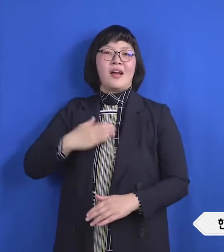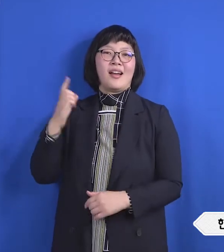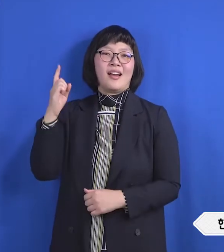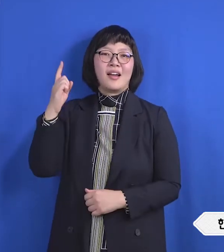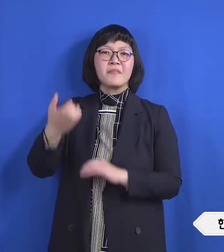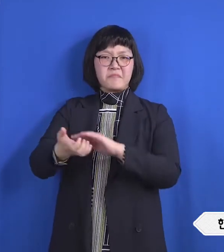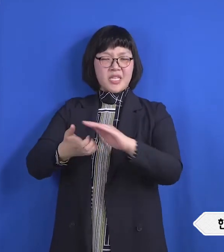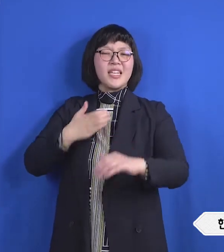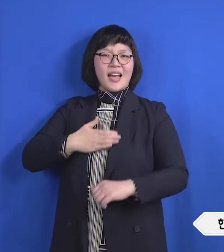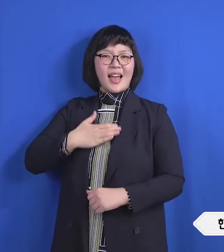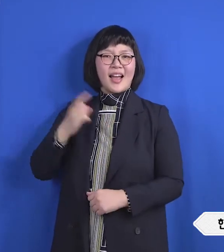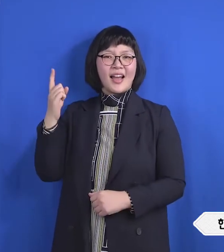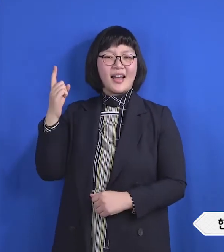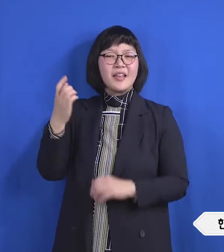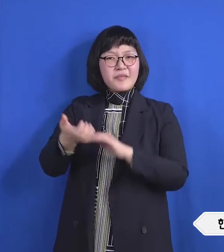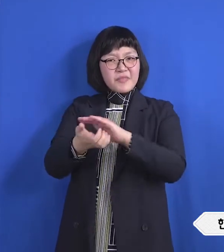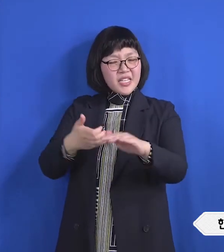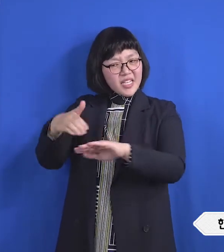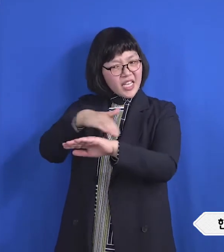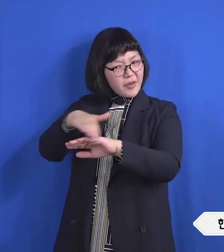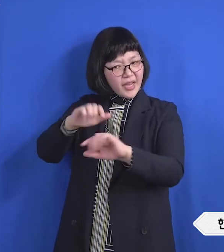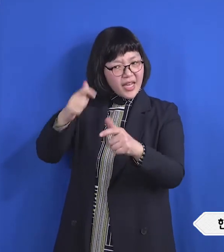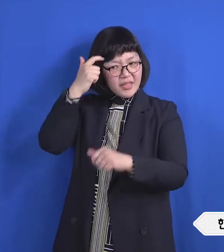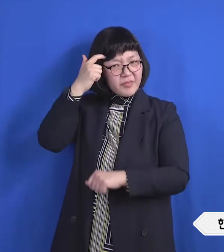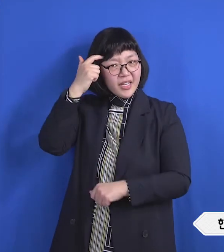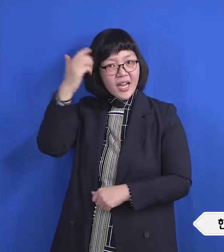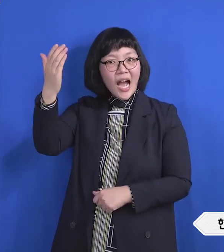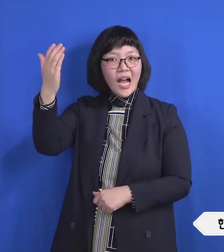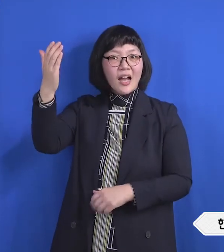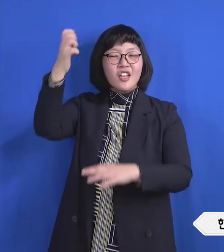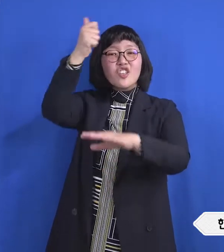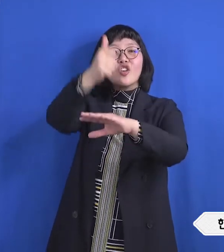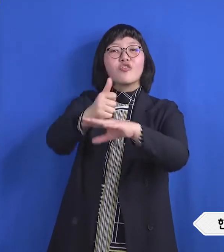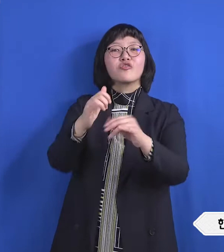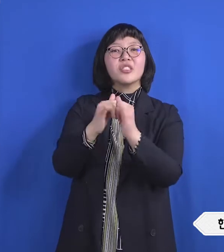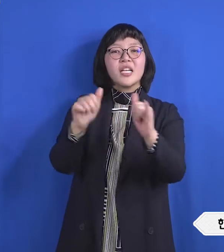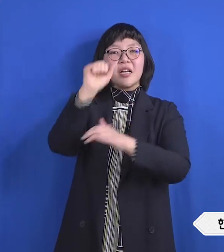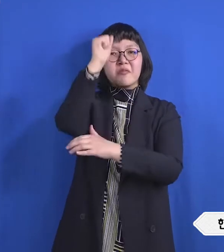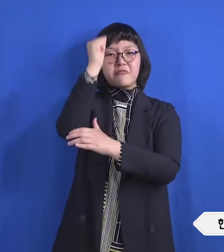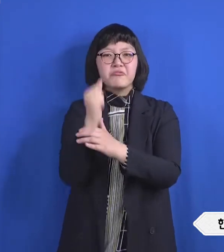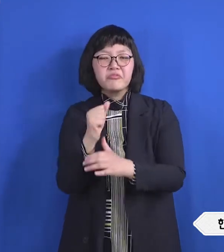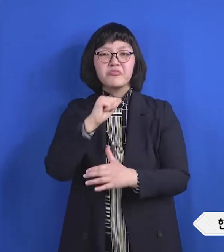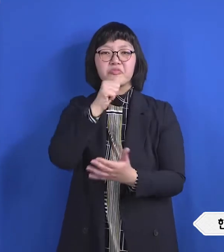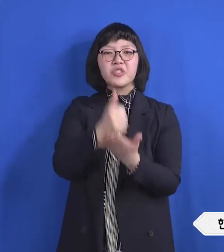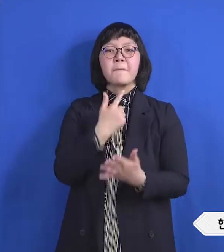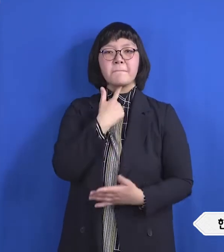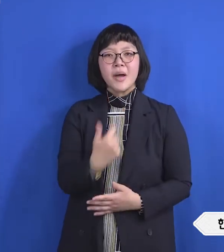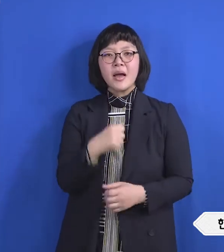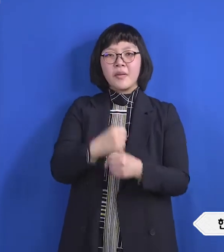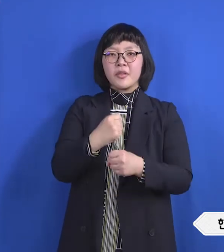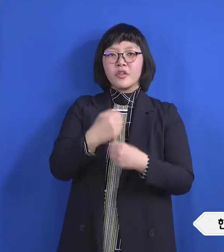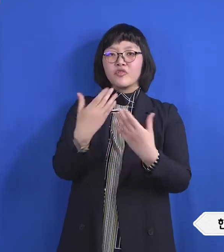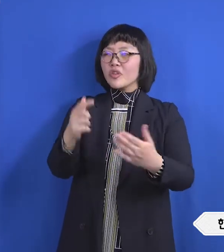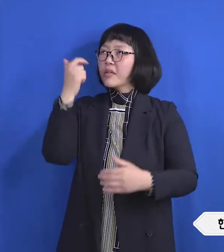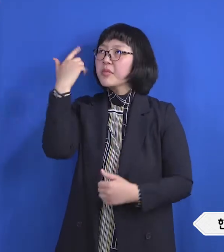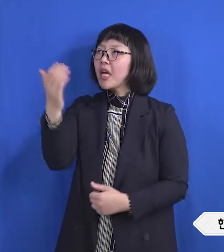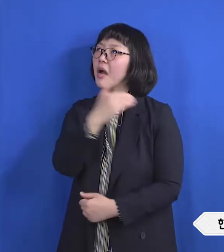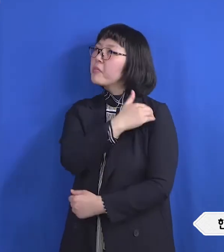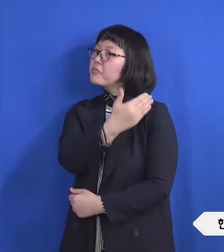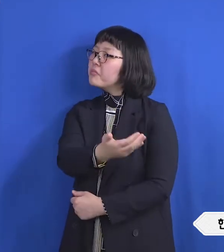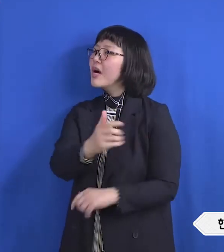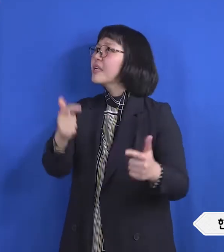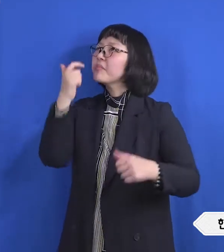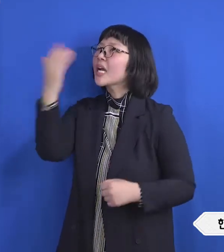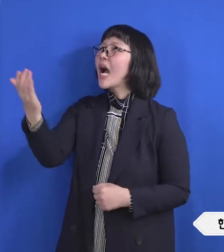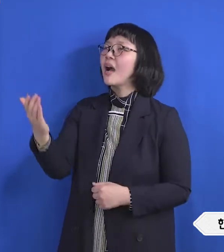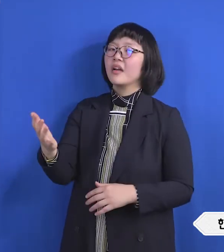선악과를 따먹도록 예정이 되어 있는 거 아닙니까? 인간이 그래서 타락하게 예정이 되어 있는 거 아닙니까? 그래 놓고 따먹었다고